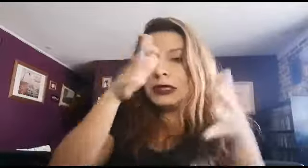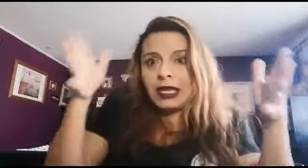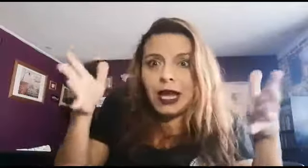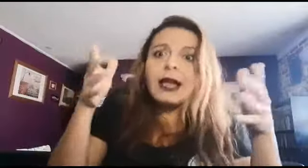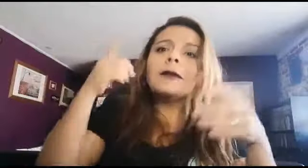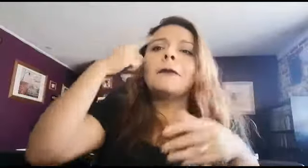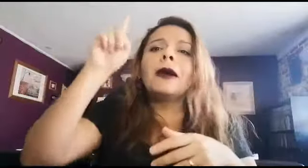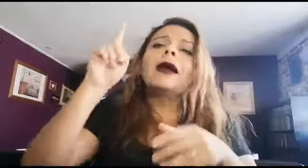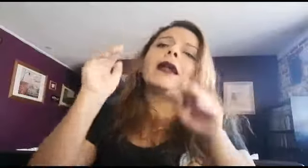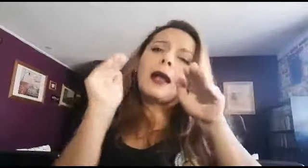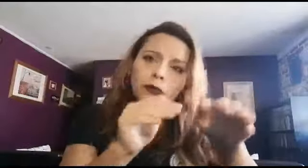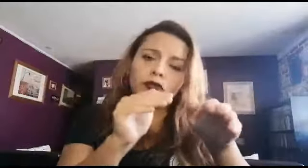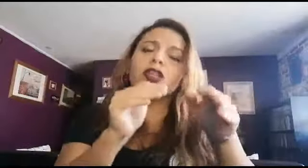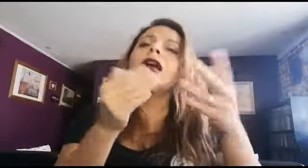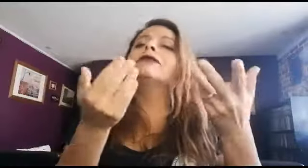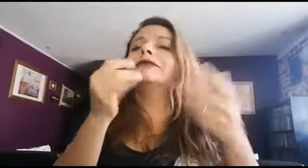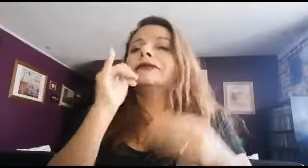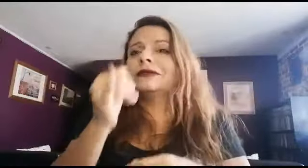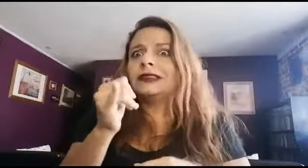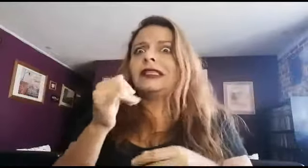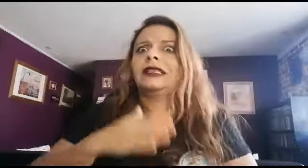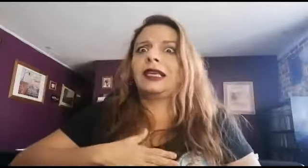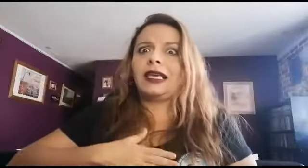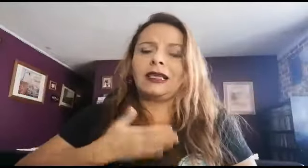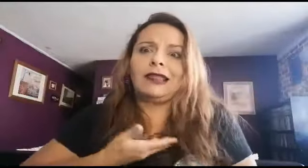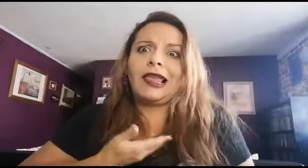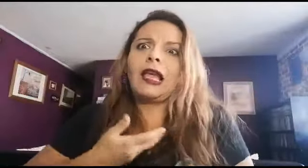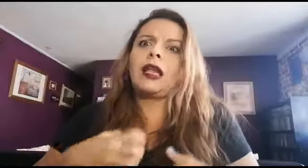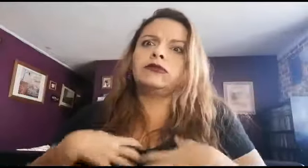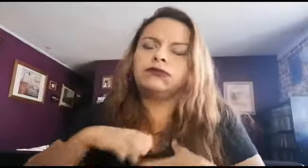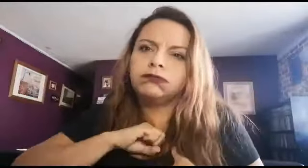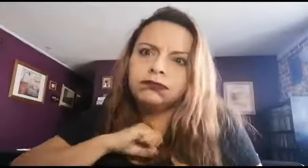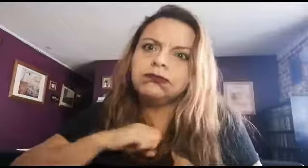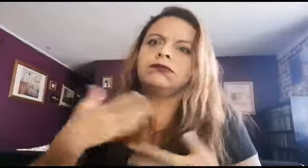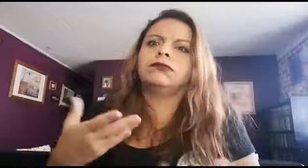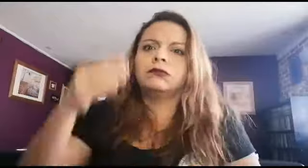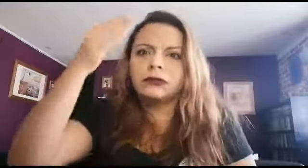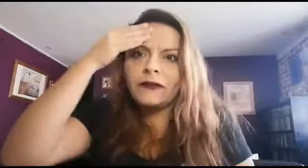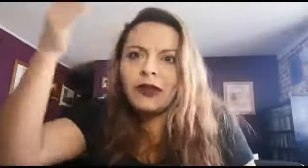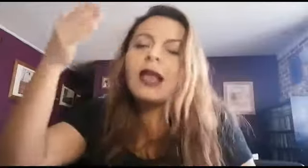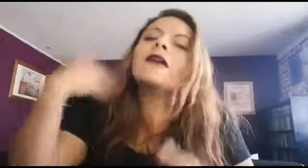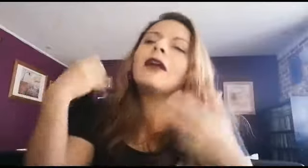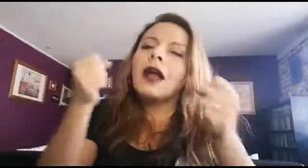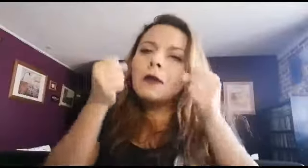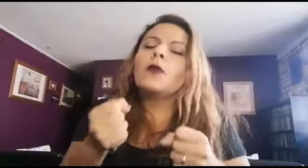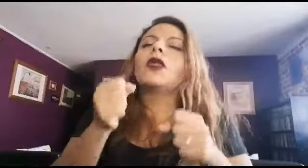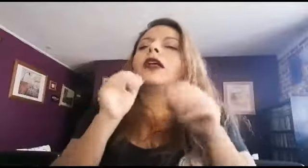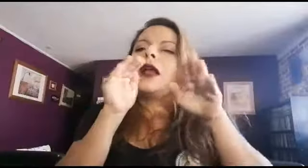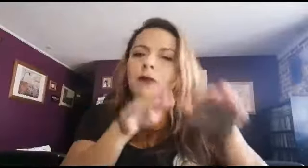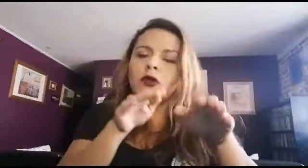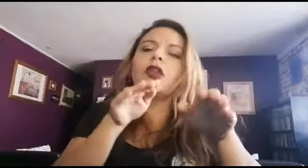yendo a los consultorios y a los hospitales cuando están presentando síntomas relacionados